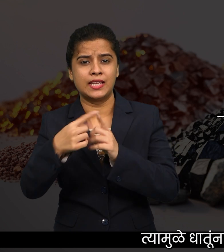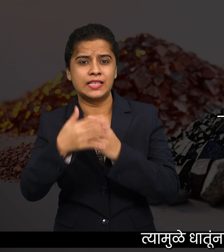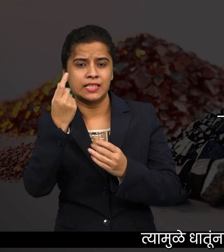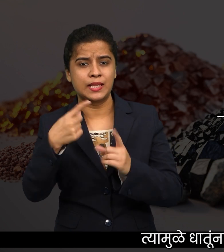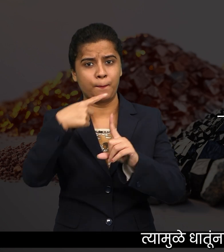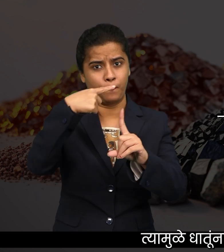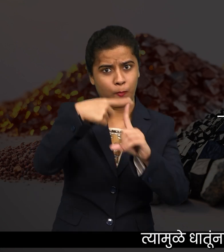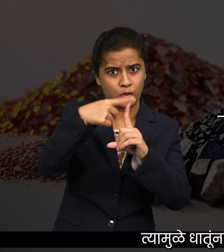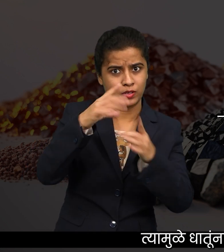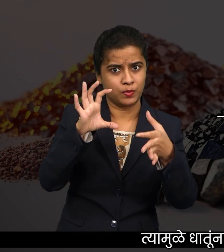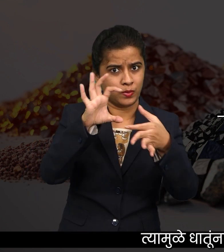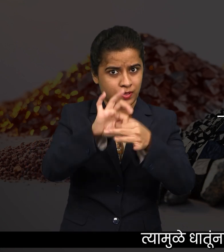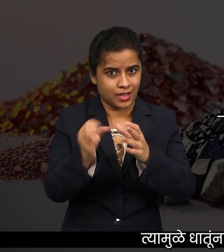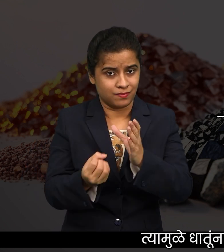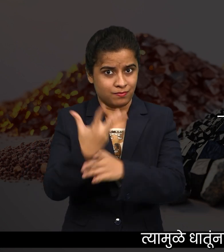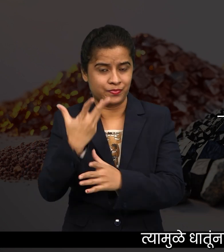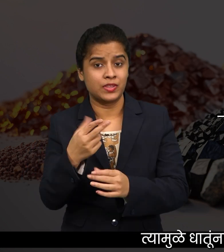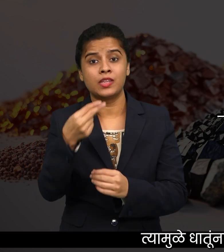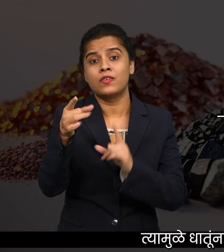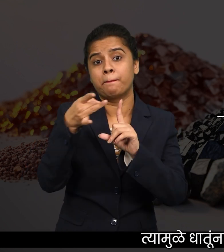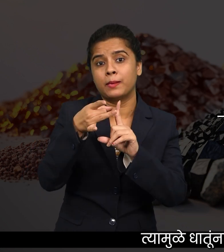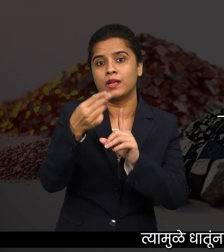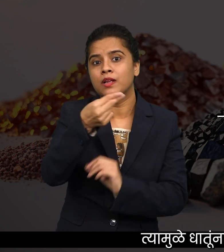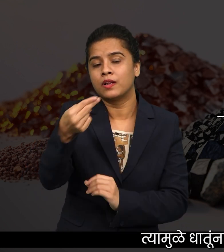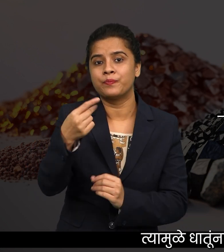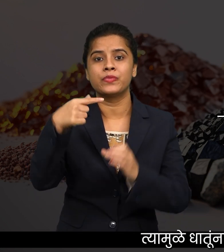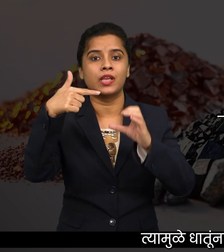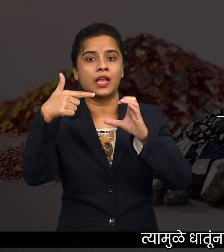त्यामुळे धातूंना विद्युत धनात्मक घटक म्हणतात.